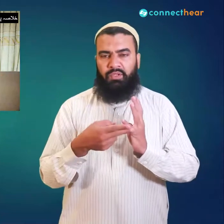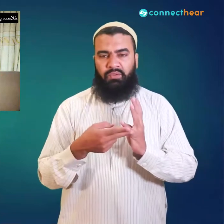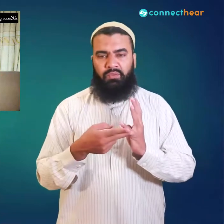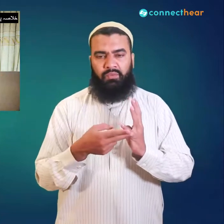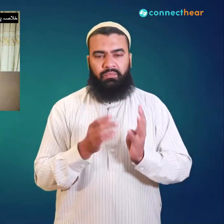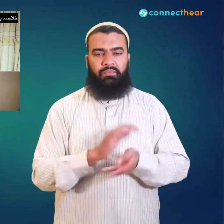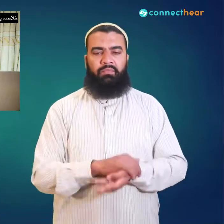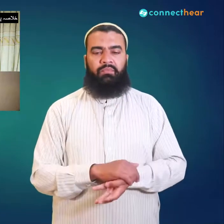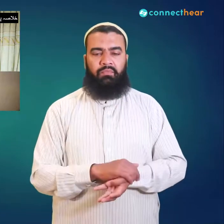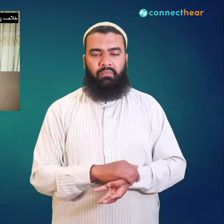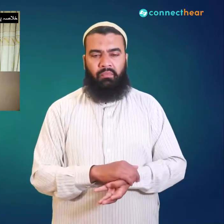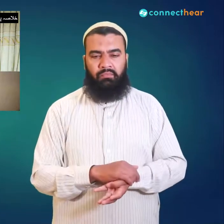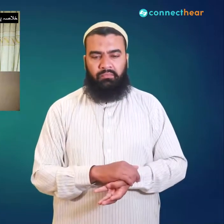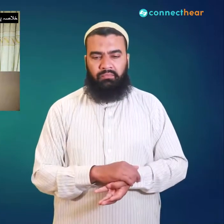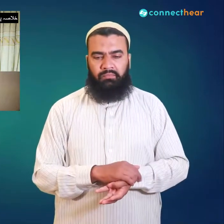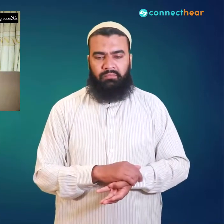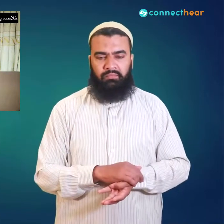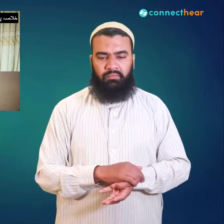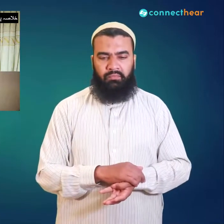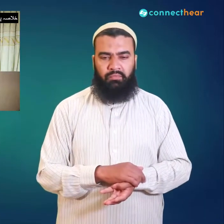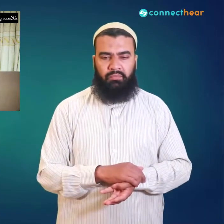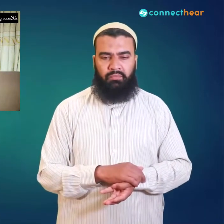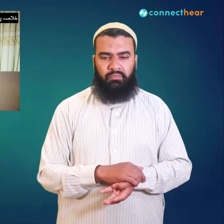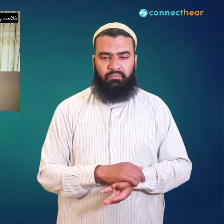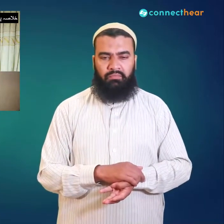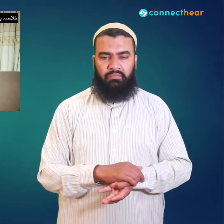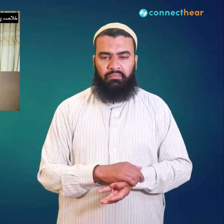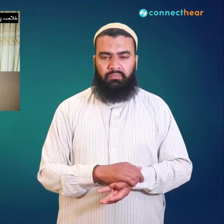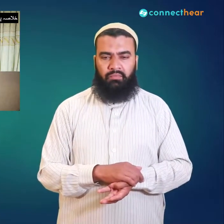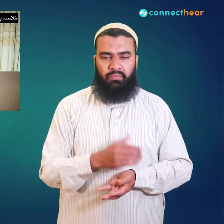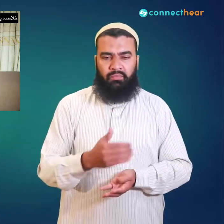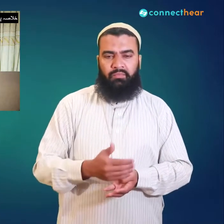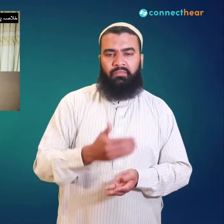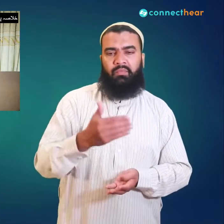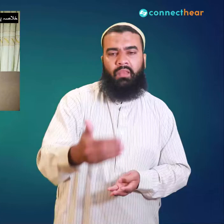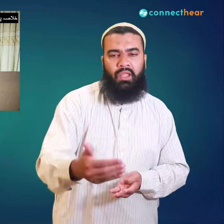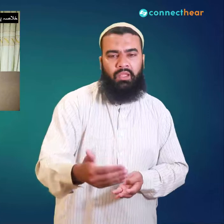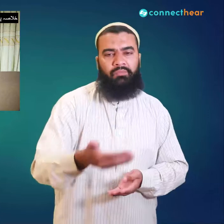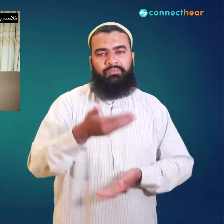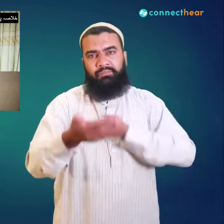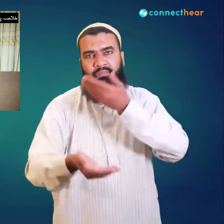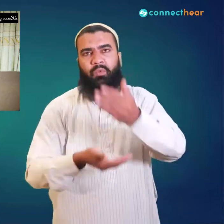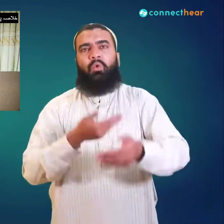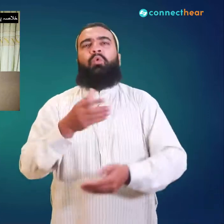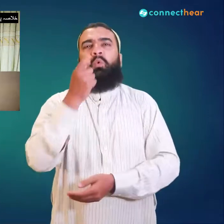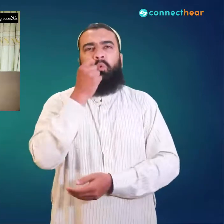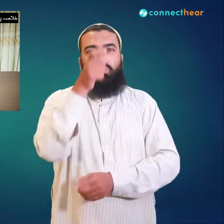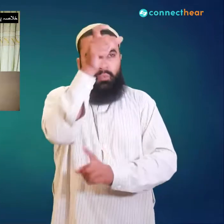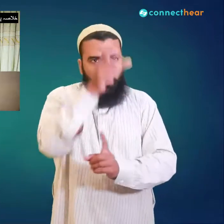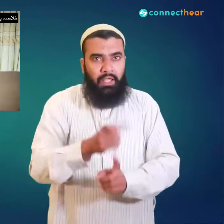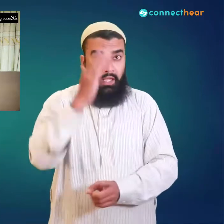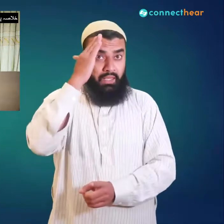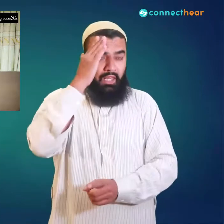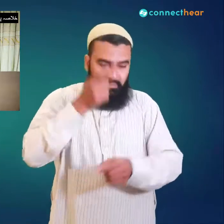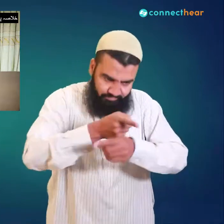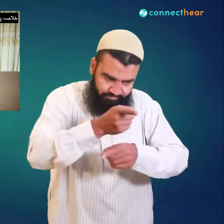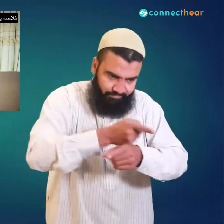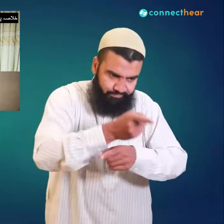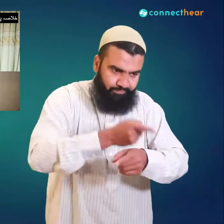مؤلفۃ القلوب، لوگوں کے دلوں کو اسلام کی طرف راغب کرنے کے لیے ان کی مدد